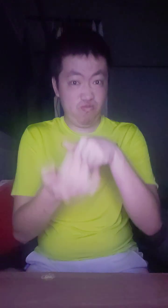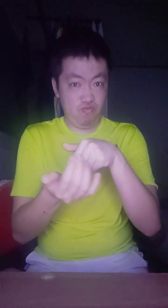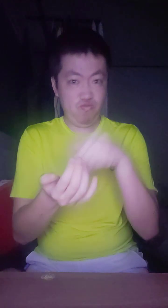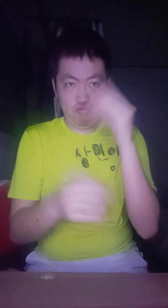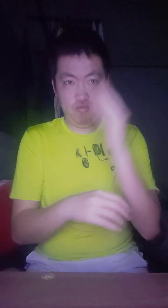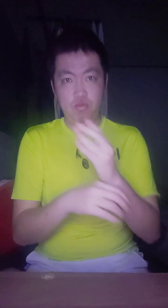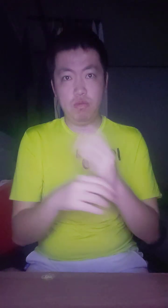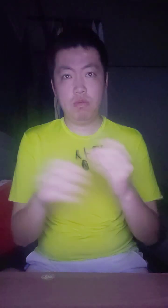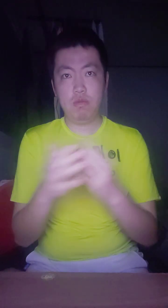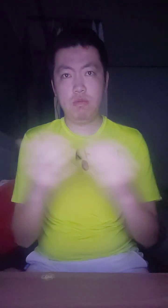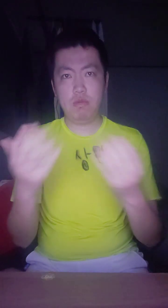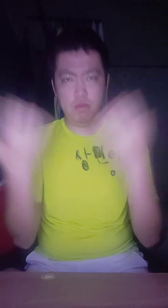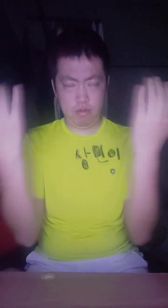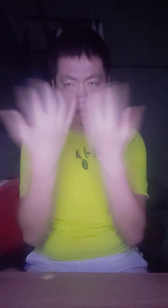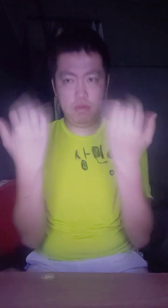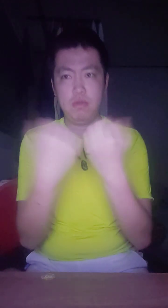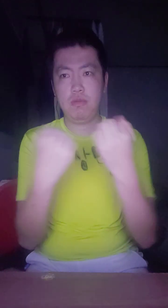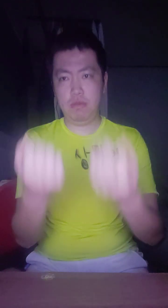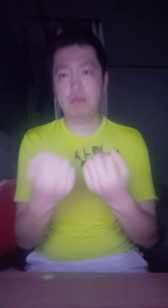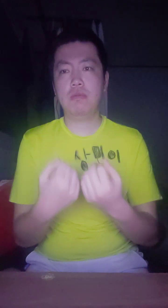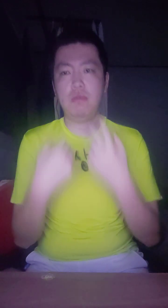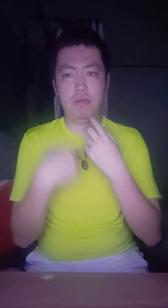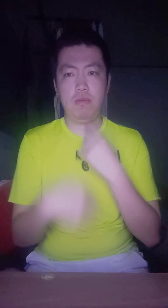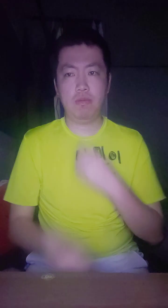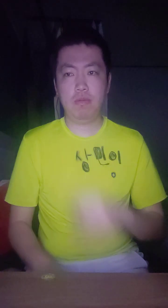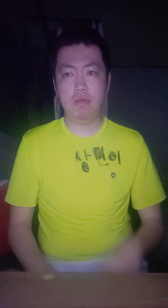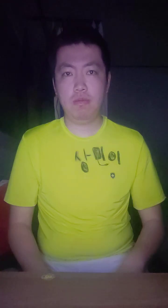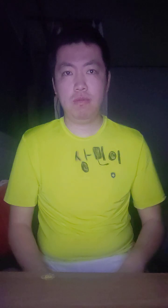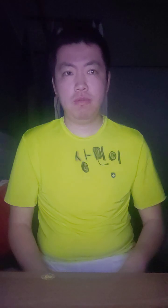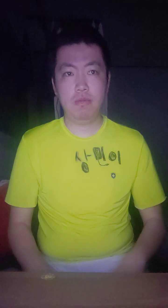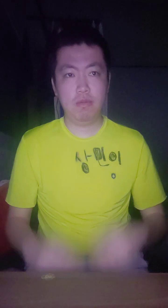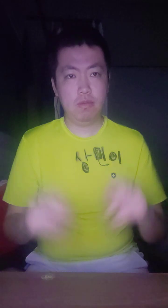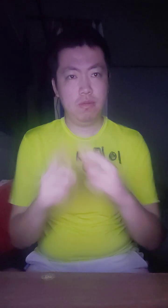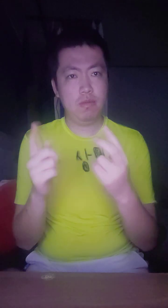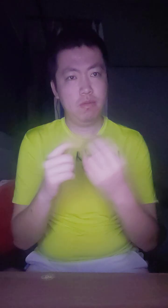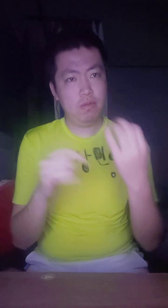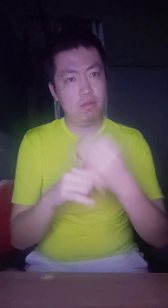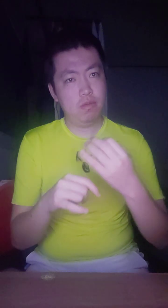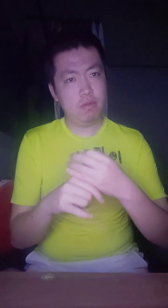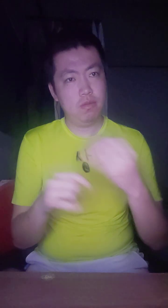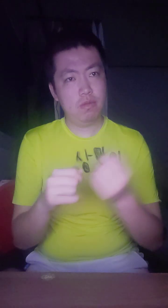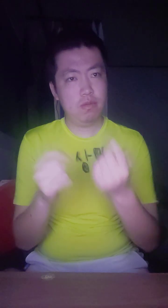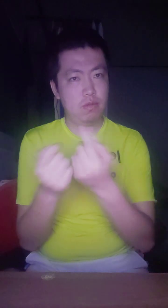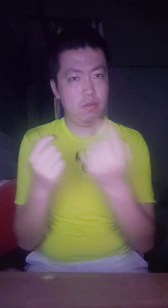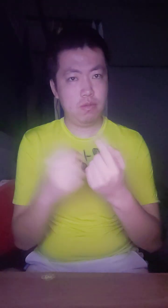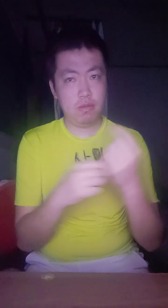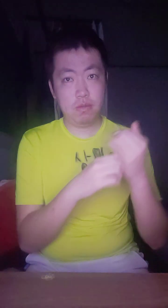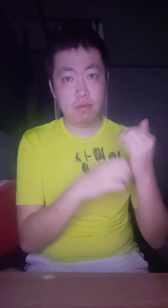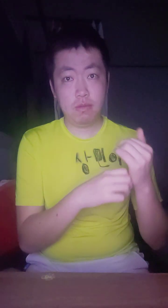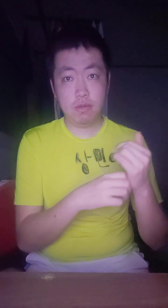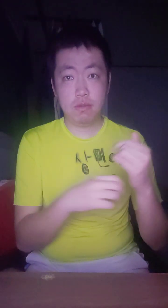멈추면서 가족이 갇혔다가 구조되기도 했습니다. 일가족 아이까지 세 식구가 한참 119